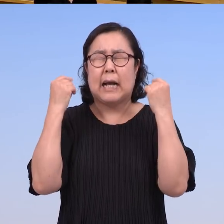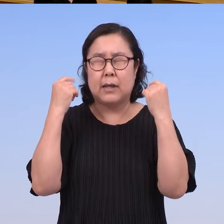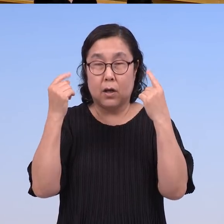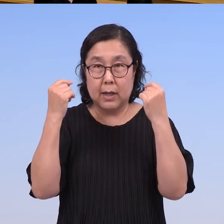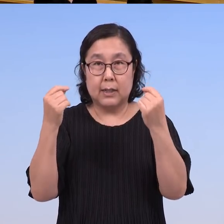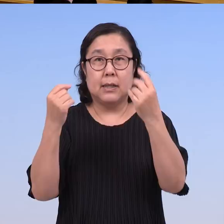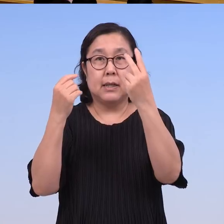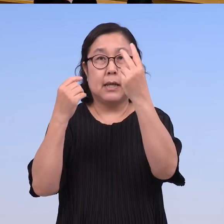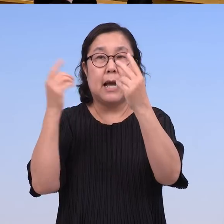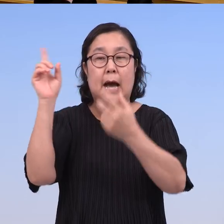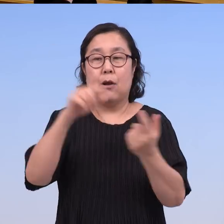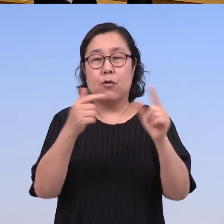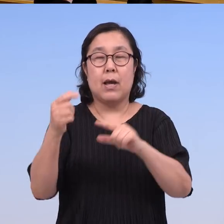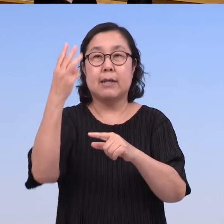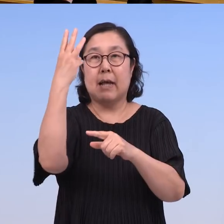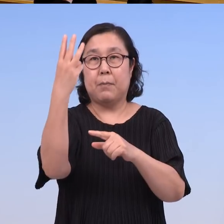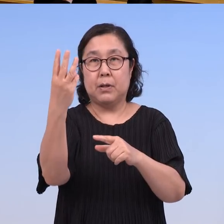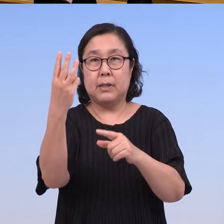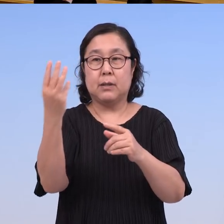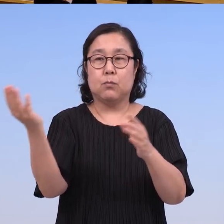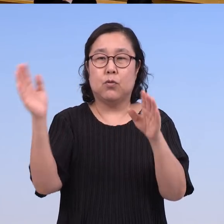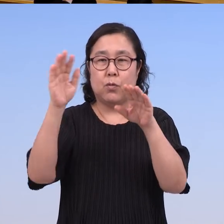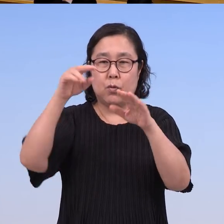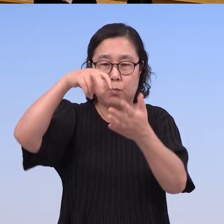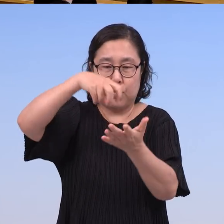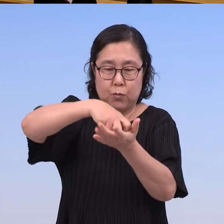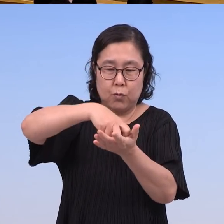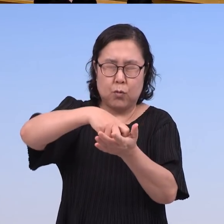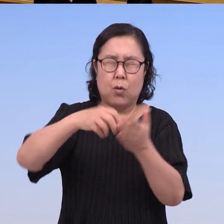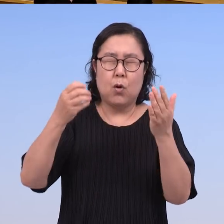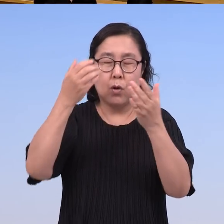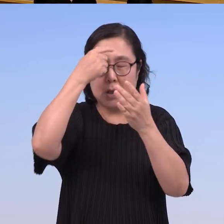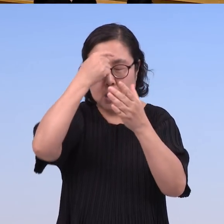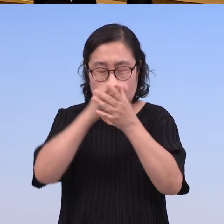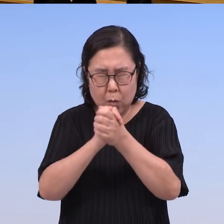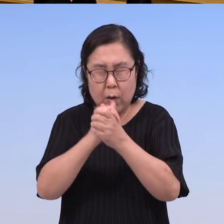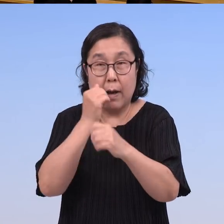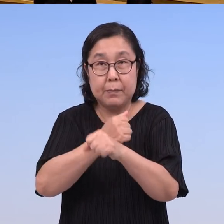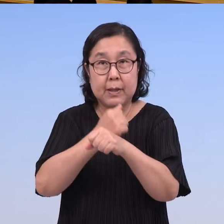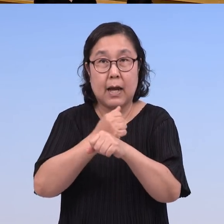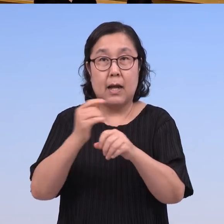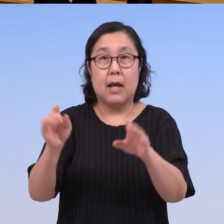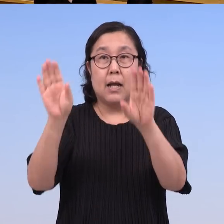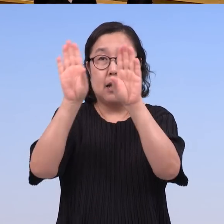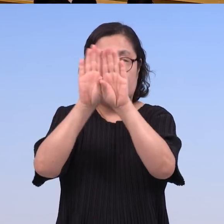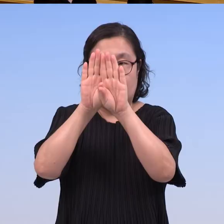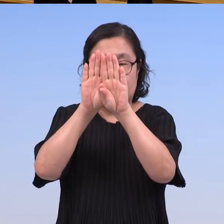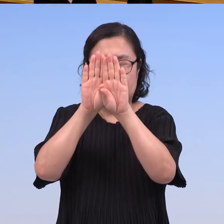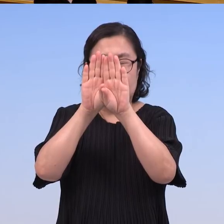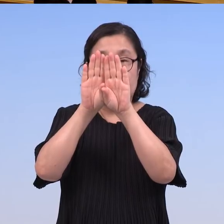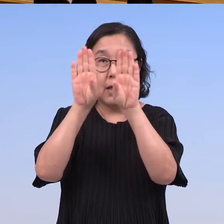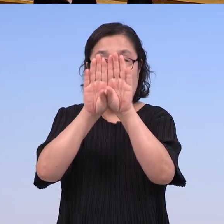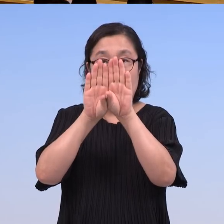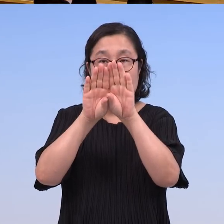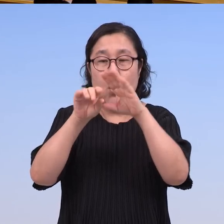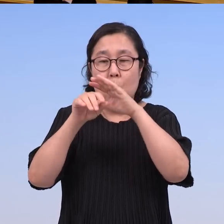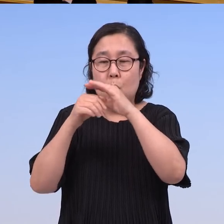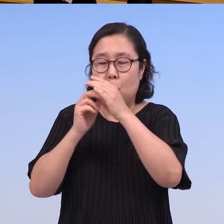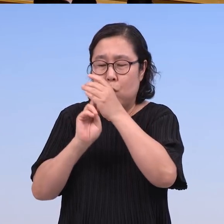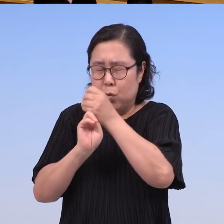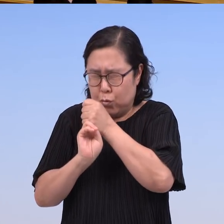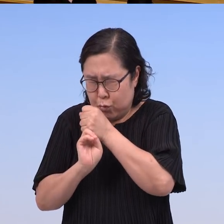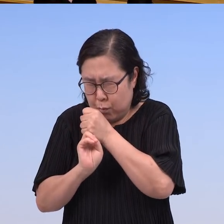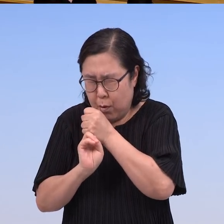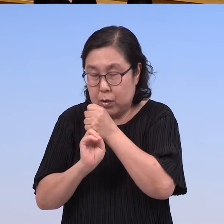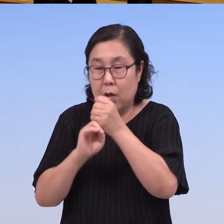꿇고 기도하며 그의 하나님께 감사하였더라. 기도는 해야 되겠고 들키면 죽는데 창문 닫고 모기만한 소리로 그렇게